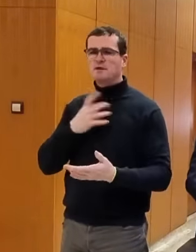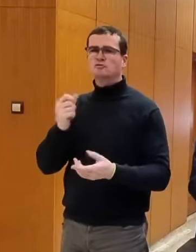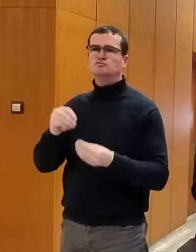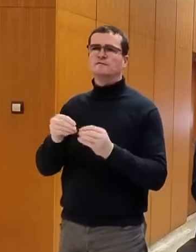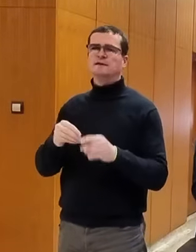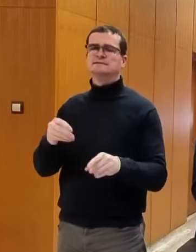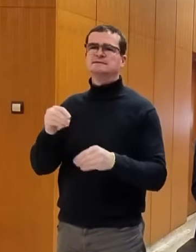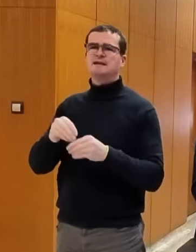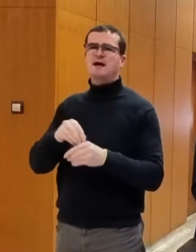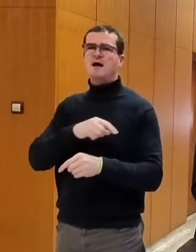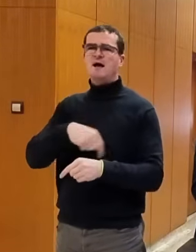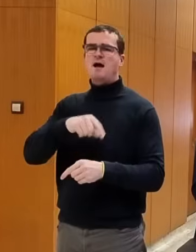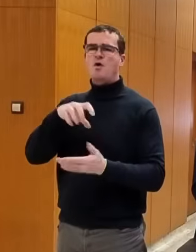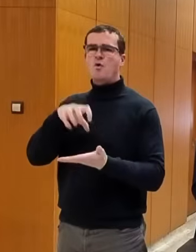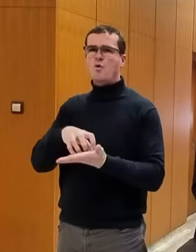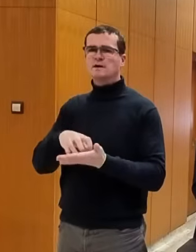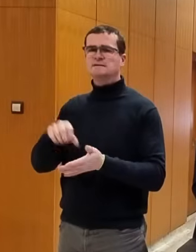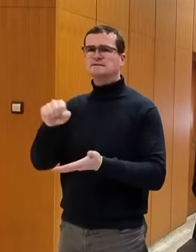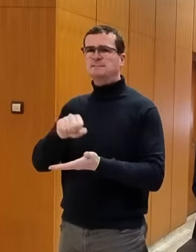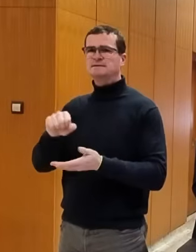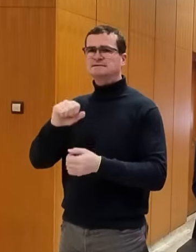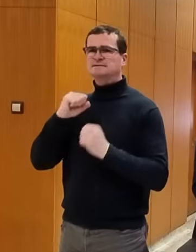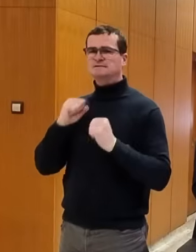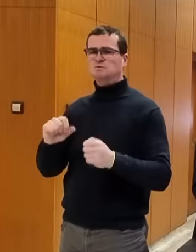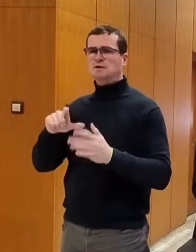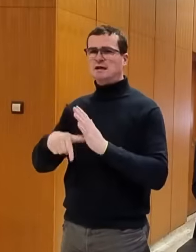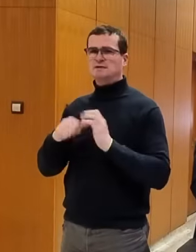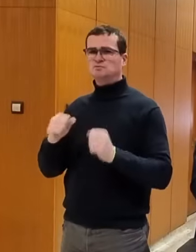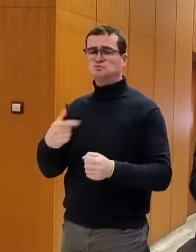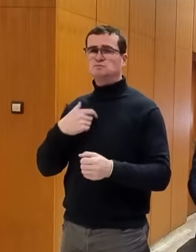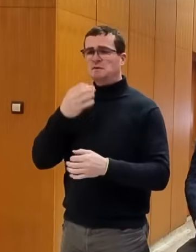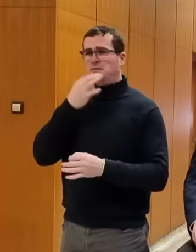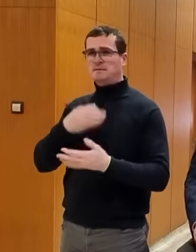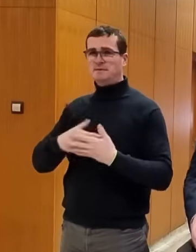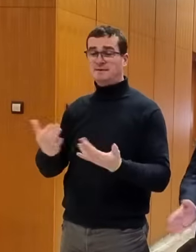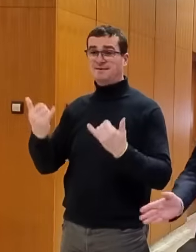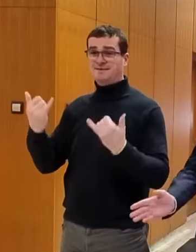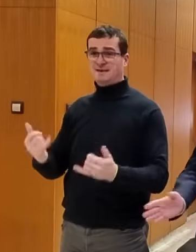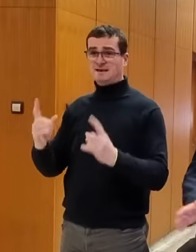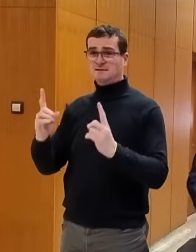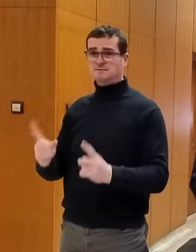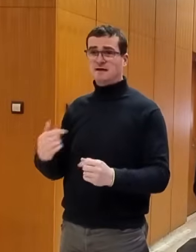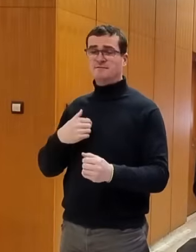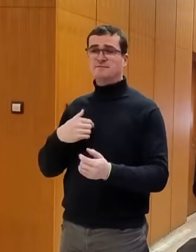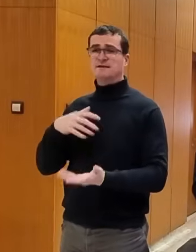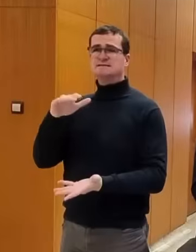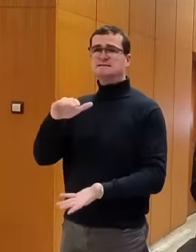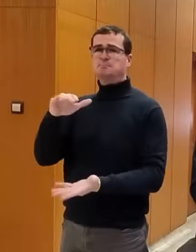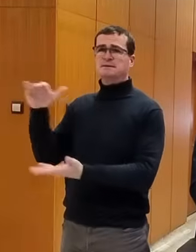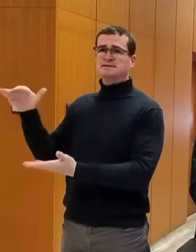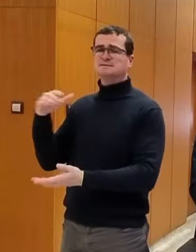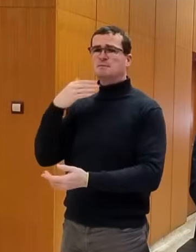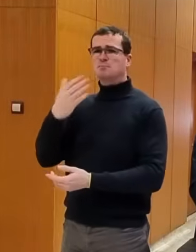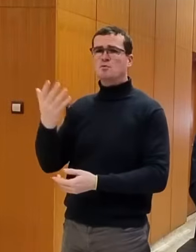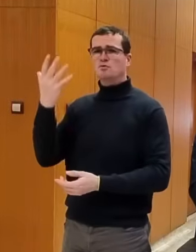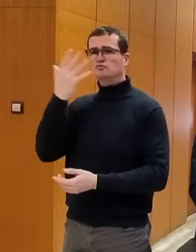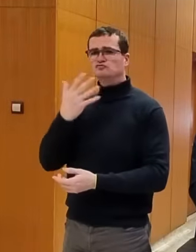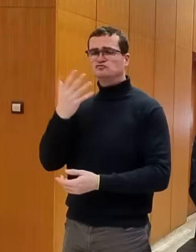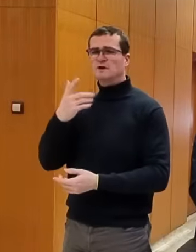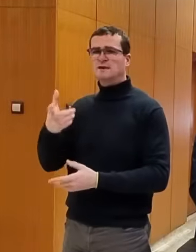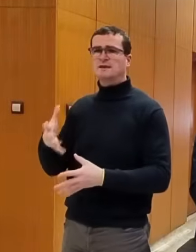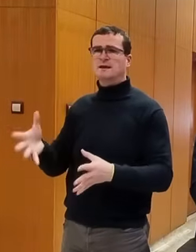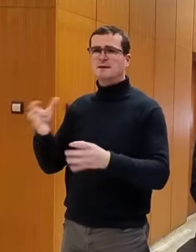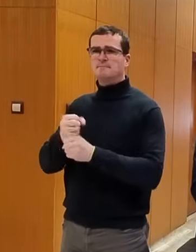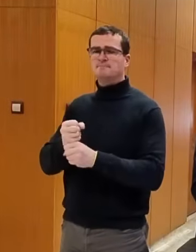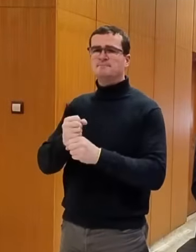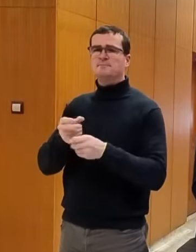s kauzami na okresných a mestských súdoch a na krajských súdoch. Dnes sme v stave, že sú spisy po čiernych plastových vreciach